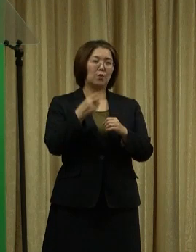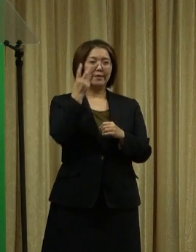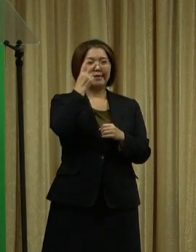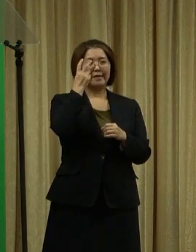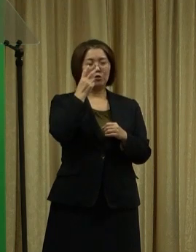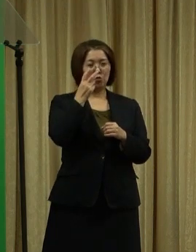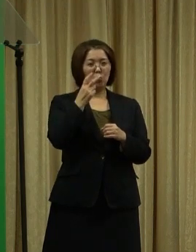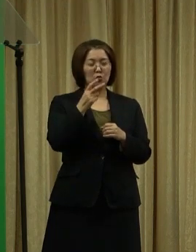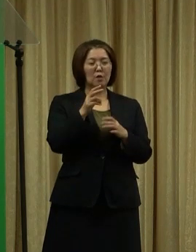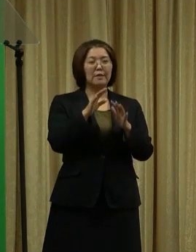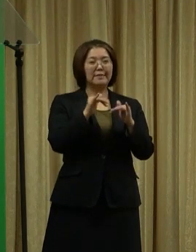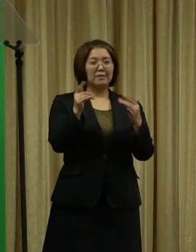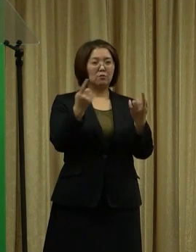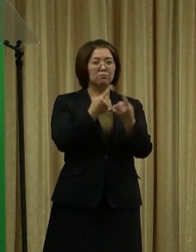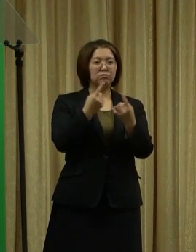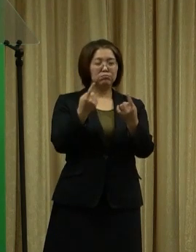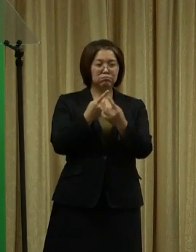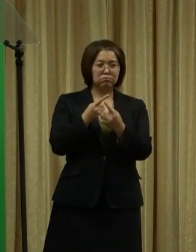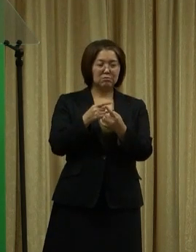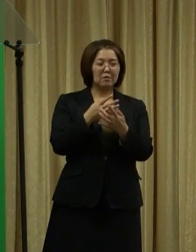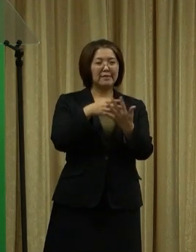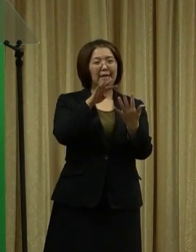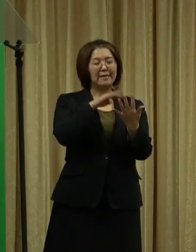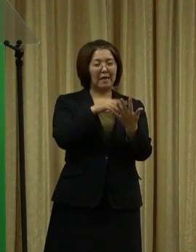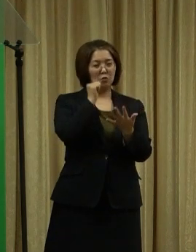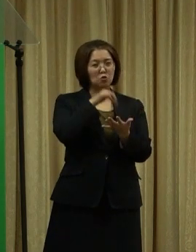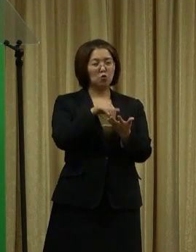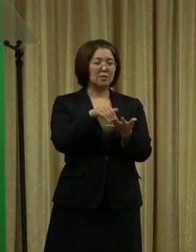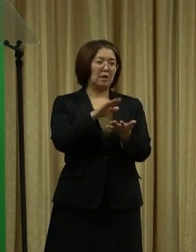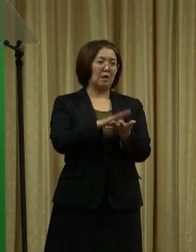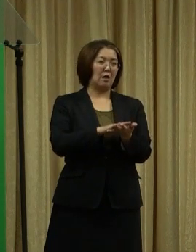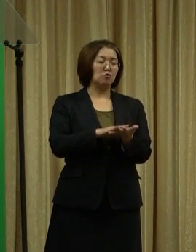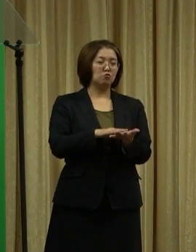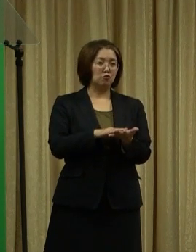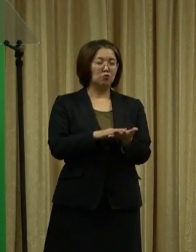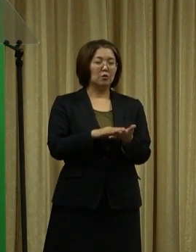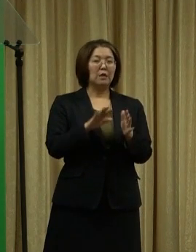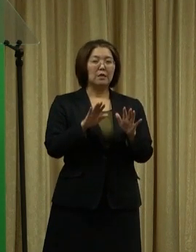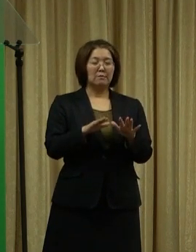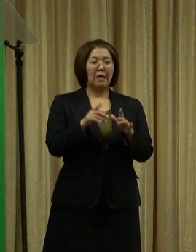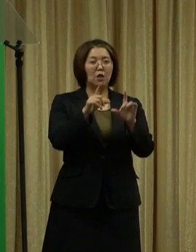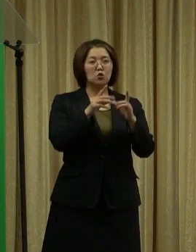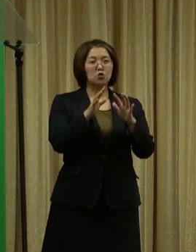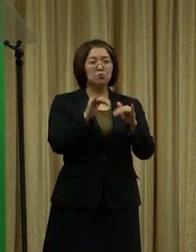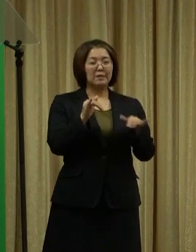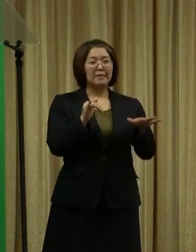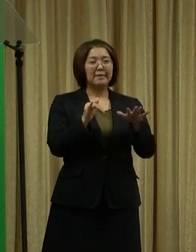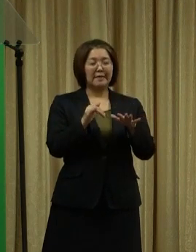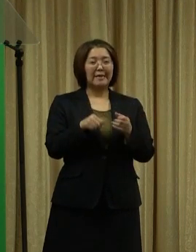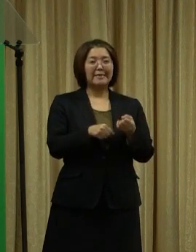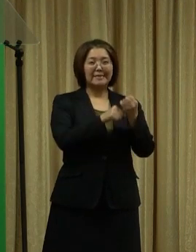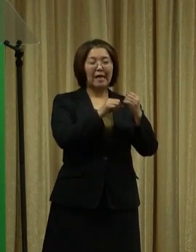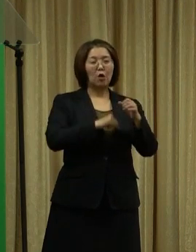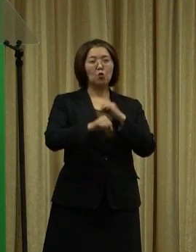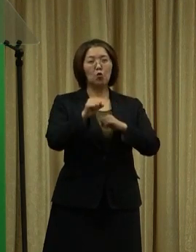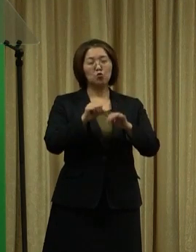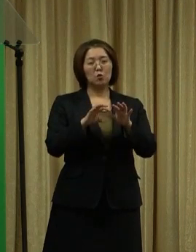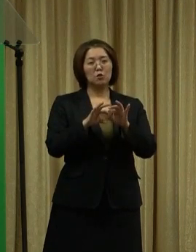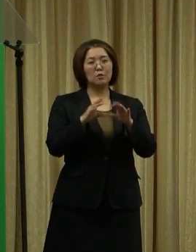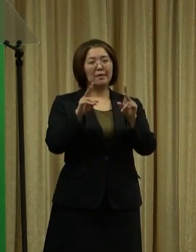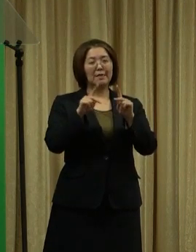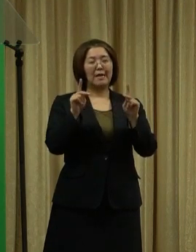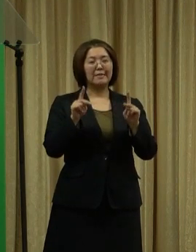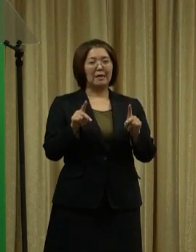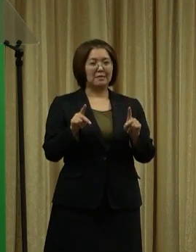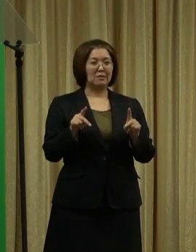の人流データの予算もついていると思いますが、今回の地震でのいわゆる住民の避難行動についての、まあ、課題感